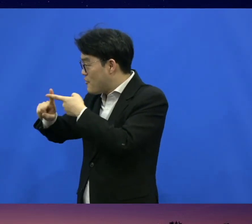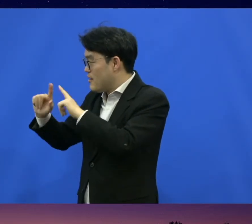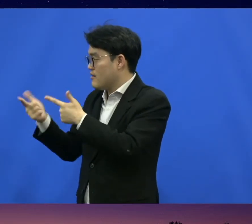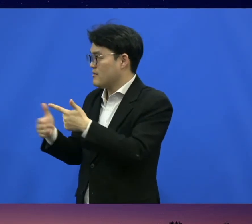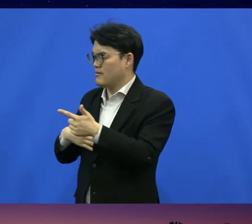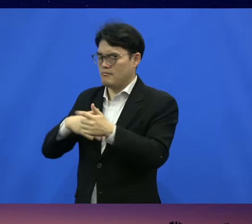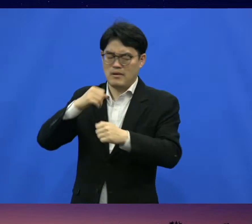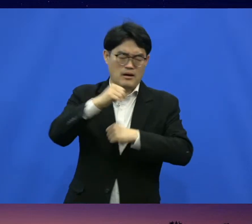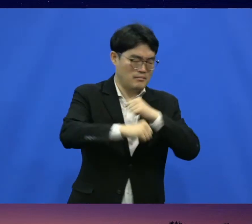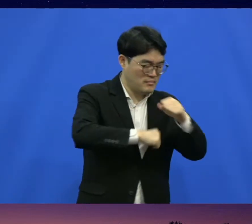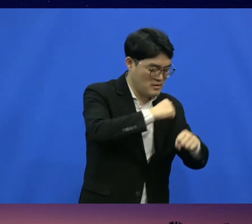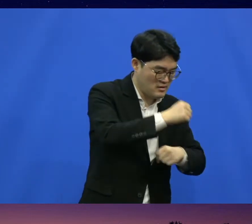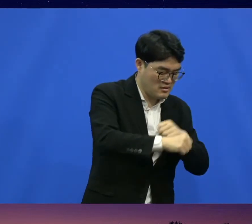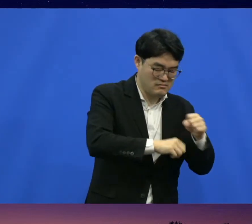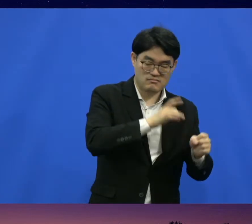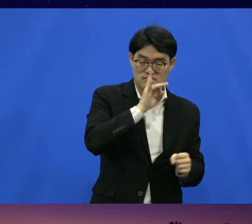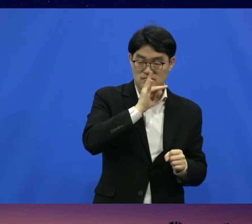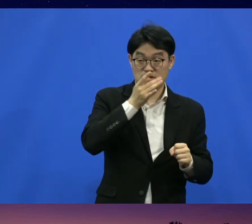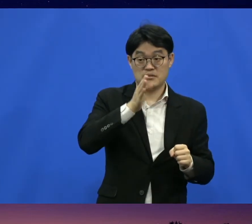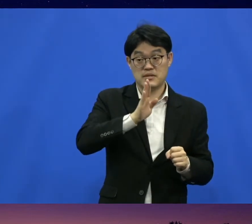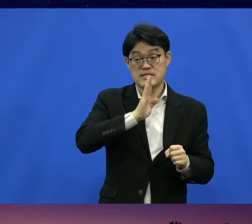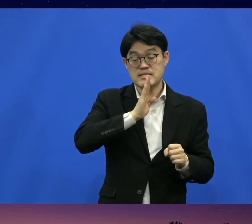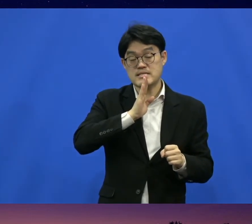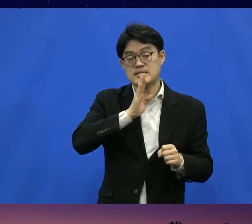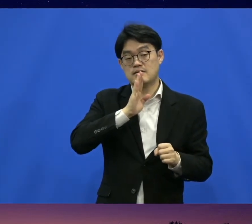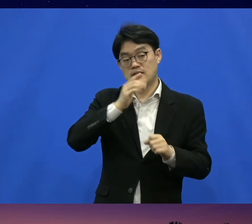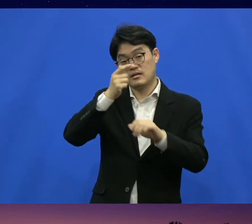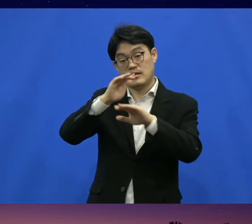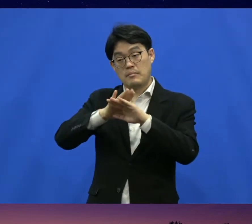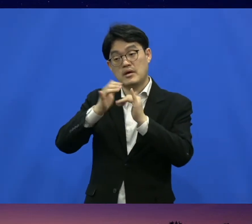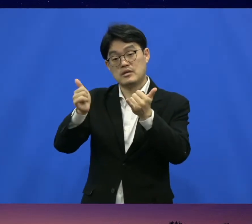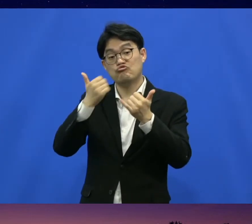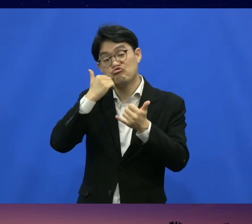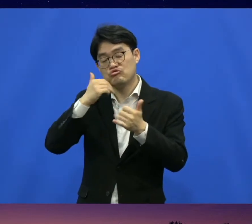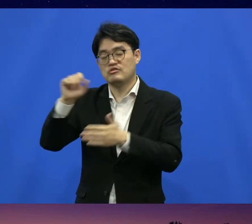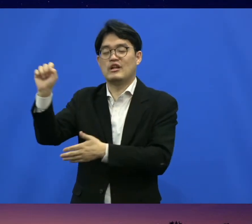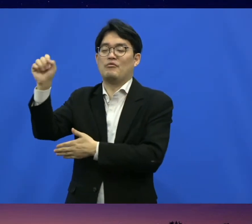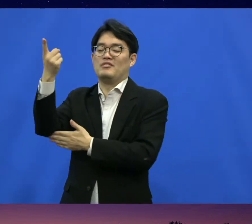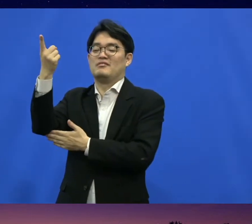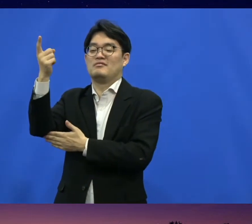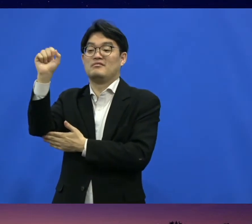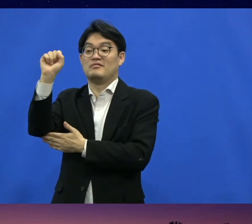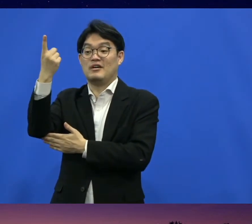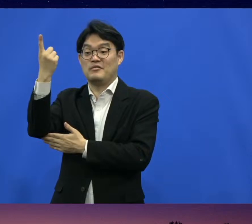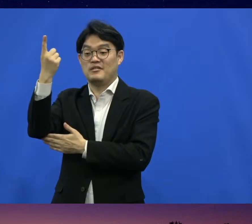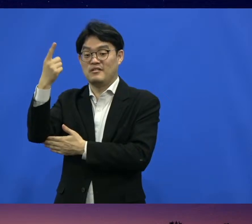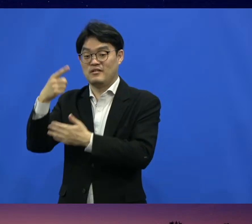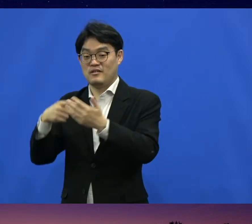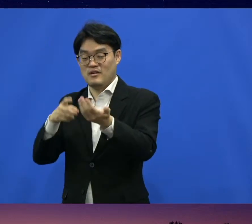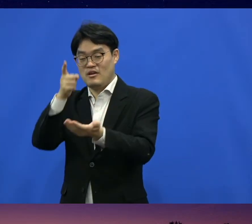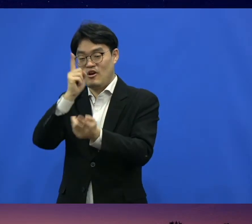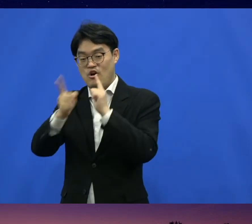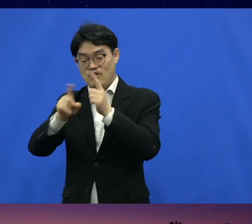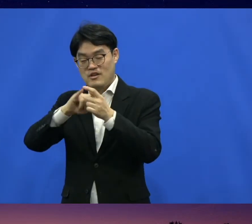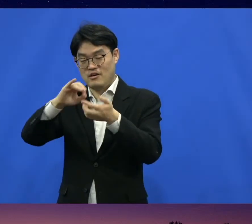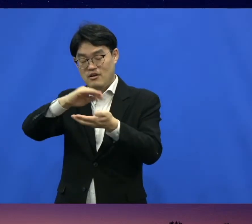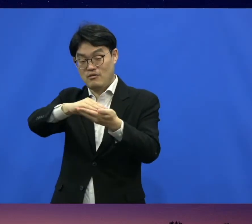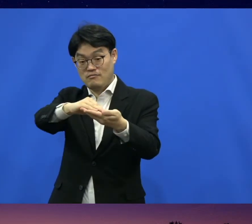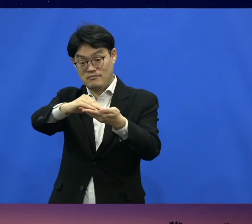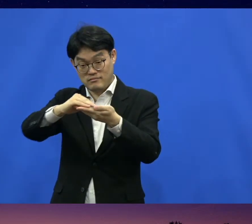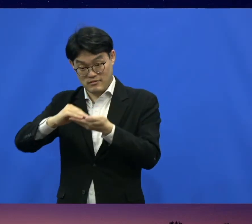그러나 다윗은 여러분 진정한 예배자죠. 법궤가 돌아올 때 그는 춤을 춰요. 그죠?